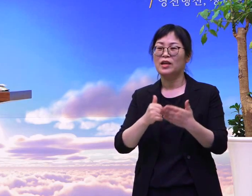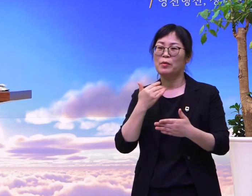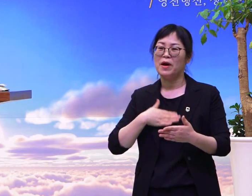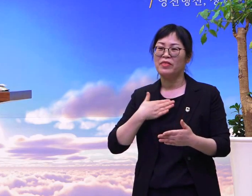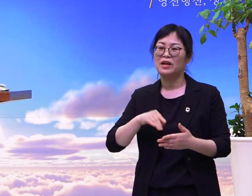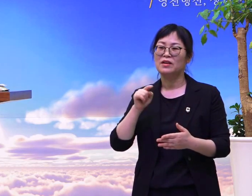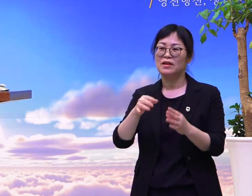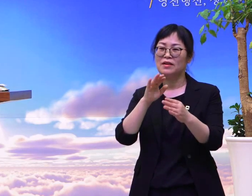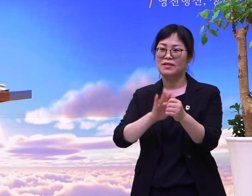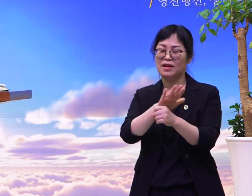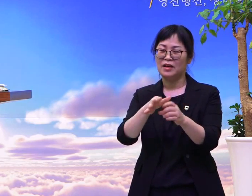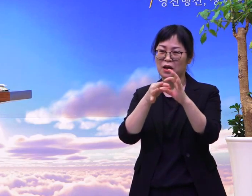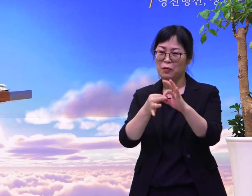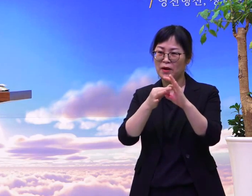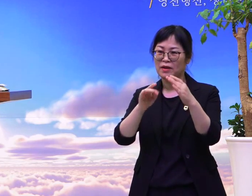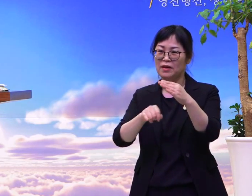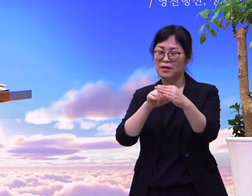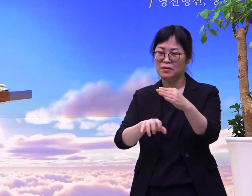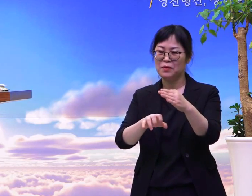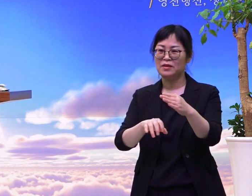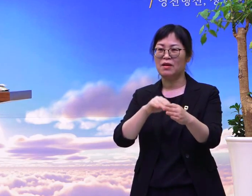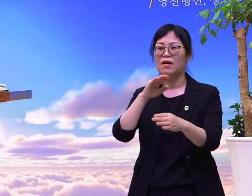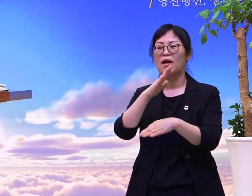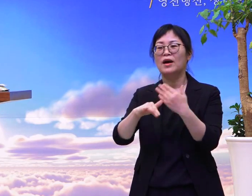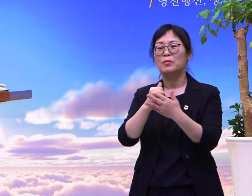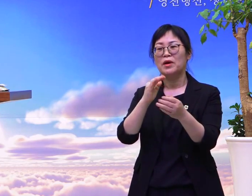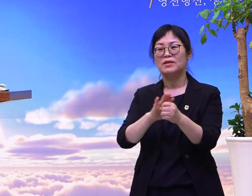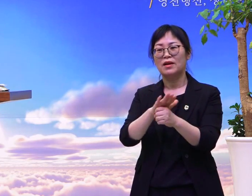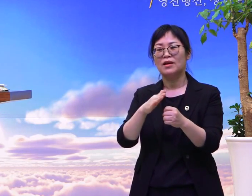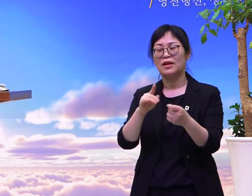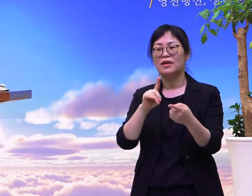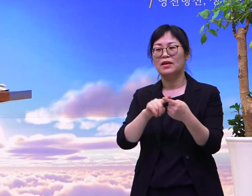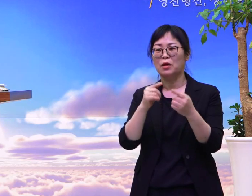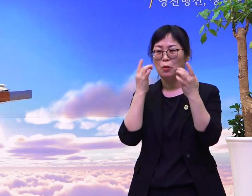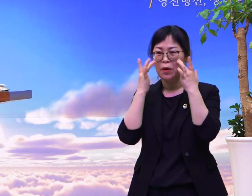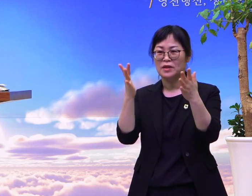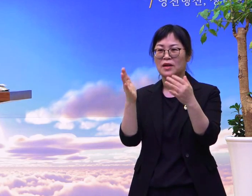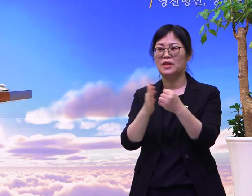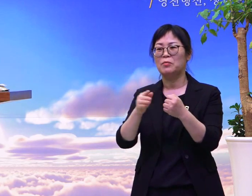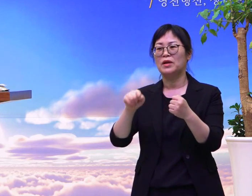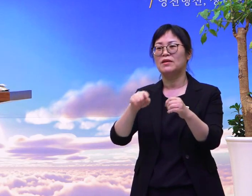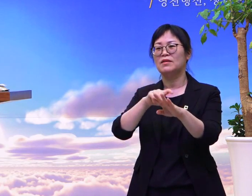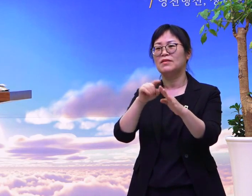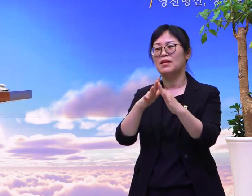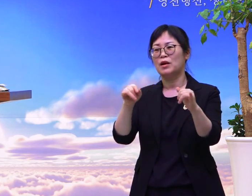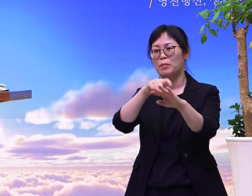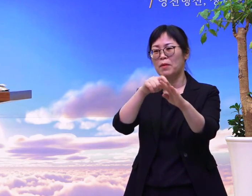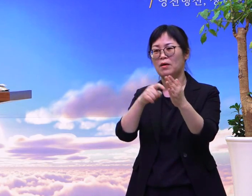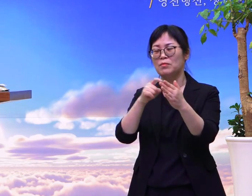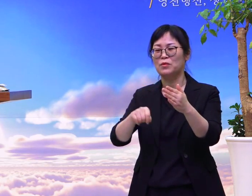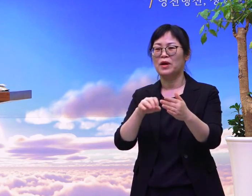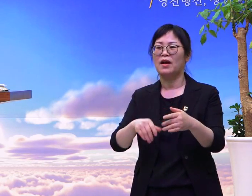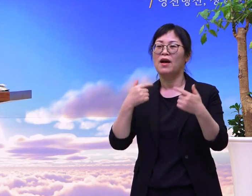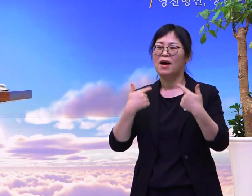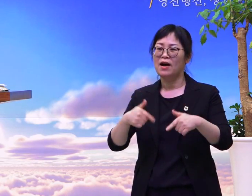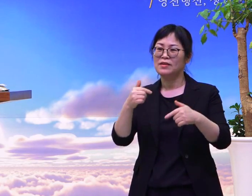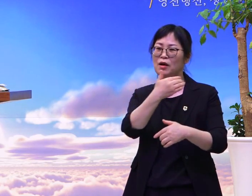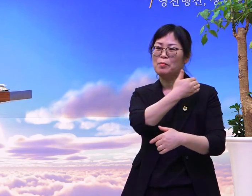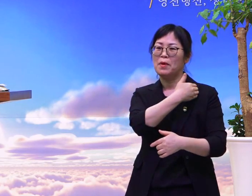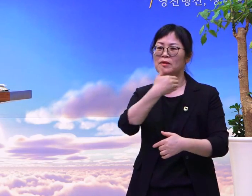관계 속에서 하나님의 사랑에 대해서 확증하기 때문에 그 사람의 마음속에는 언제나 만족함과